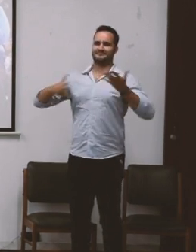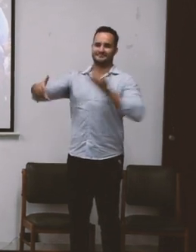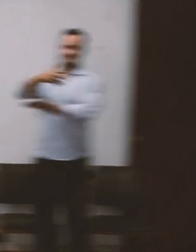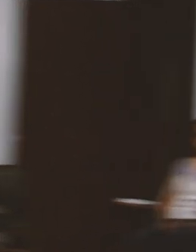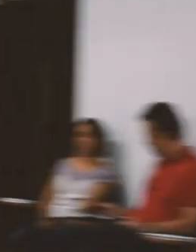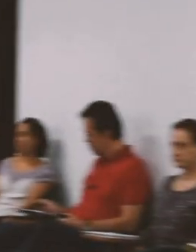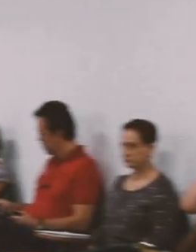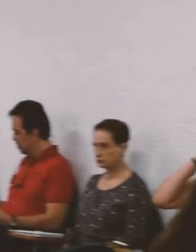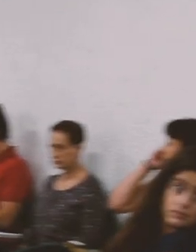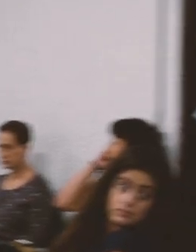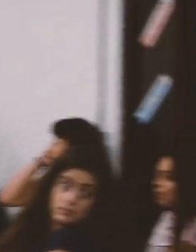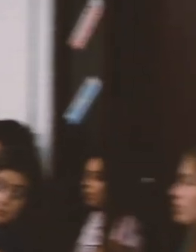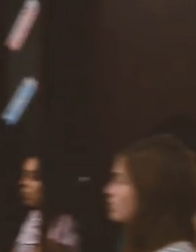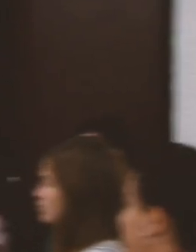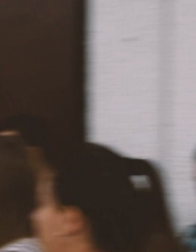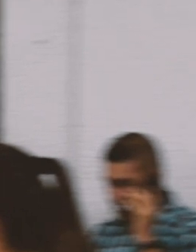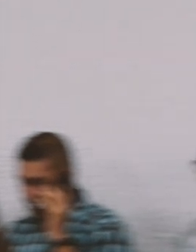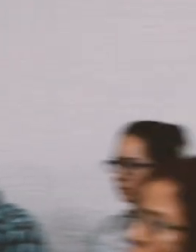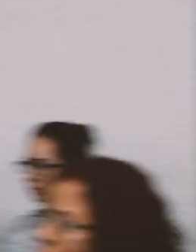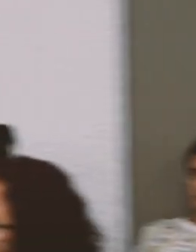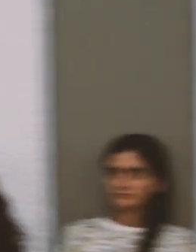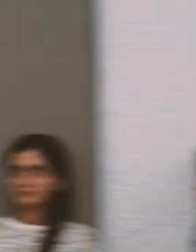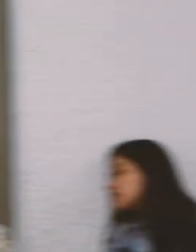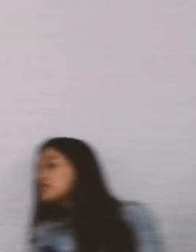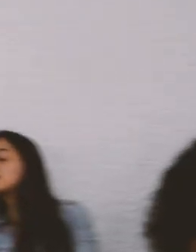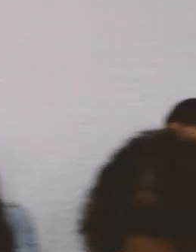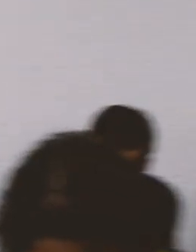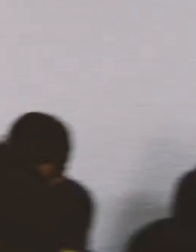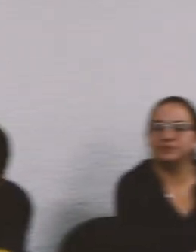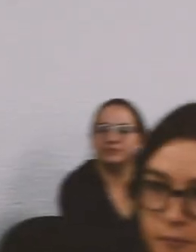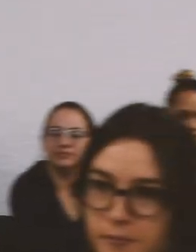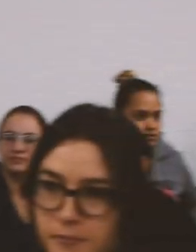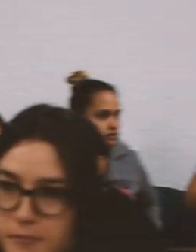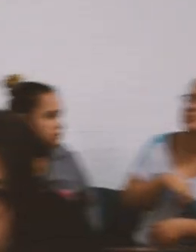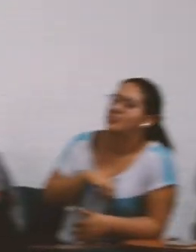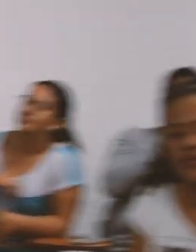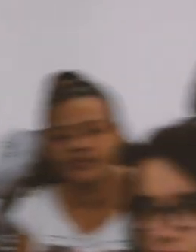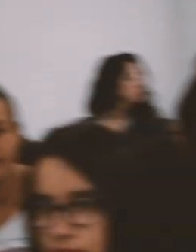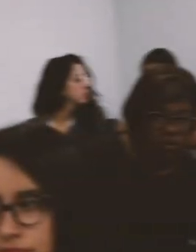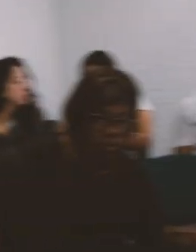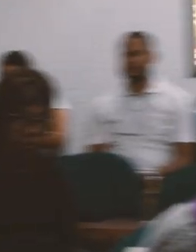Y pues no sé, pasamos a hacer unas preguntitas, apreciaciones.